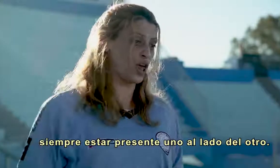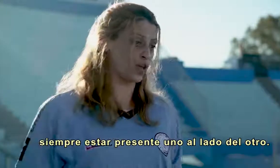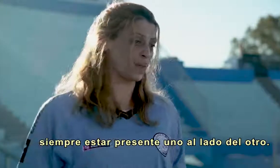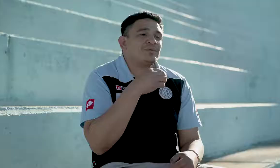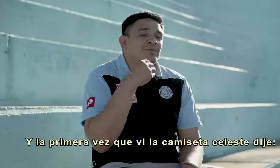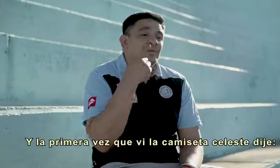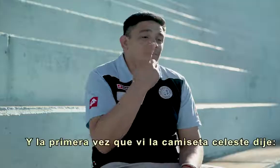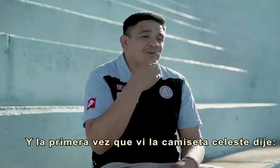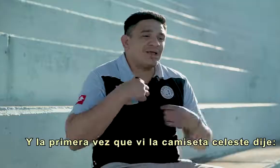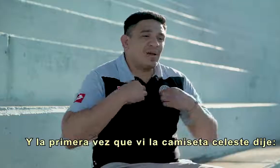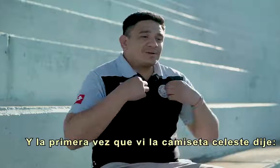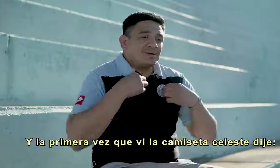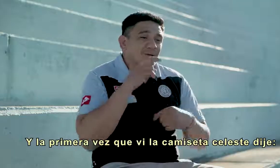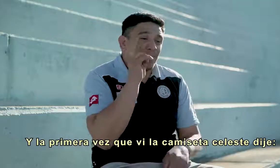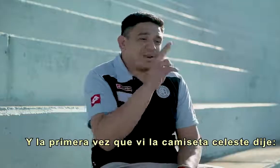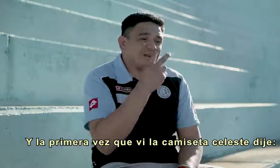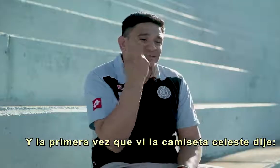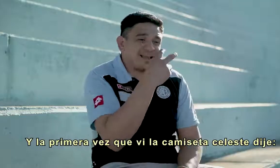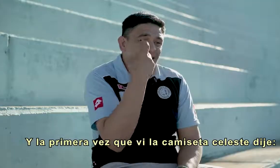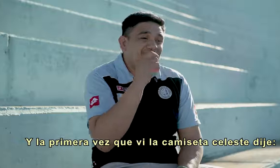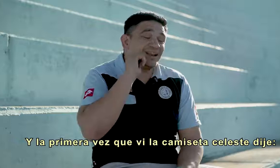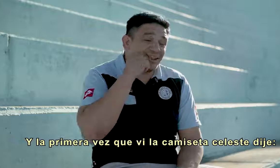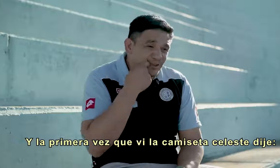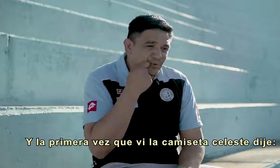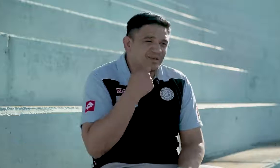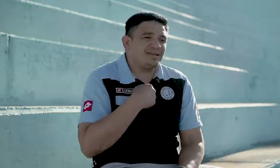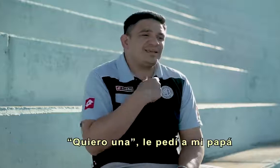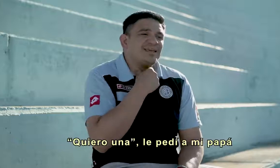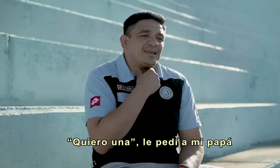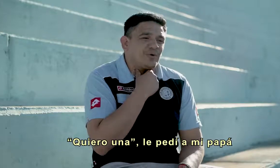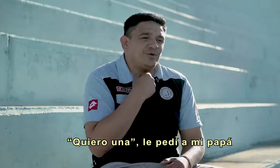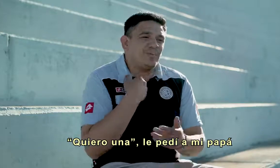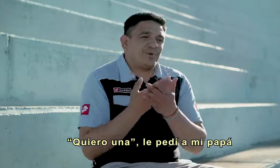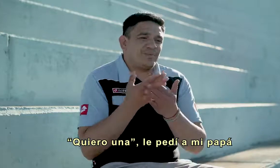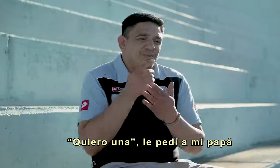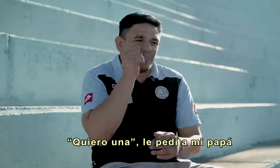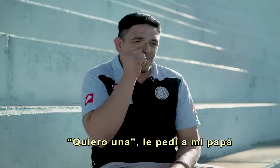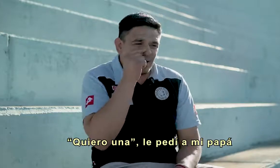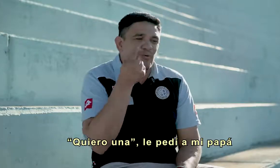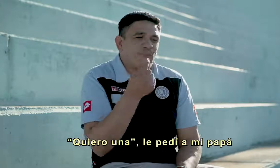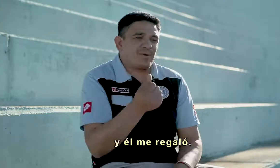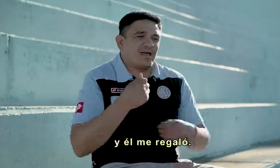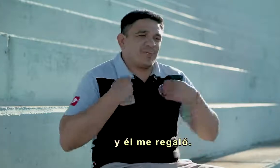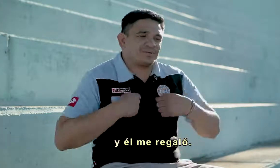otro. Y la primera vez que vi la camiseta celeste, dije: quiero una. Le pedí a mi papá y él me